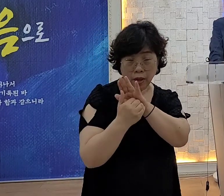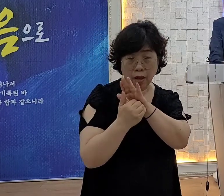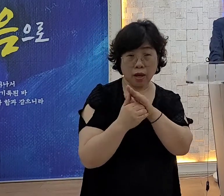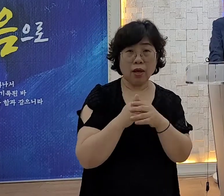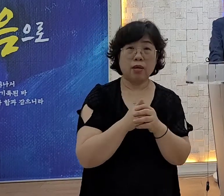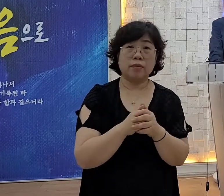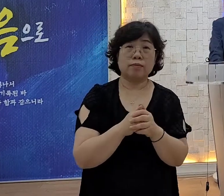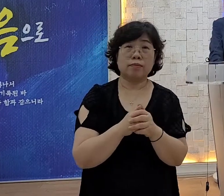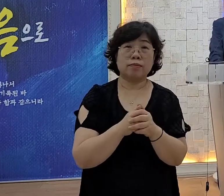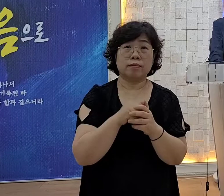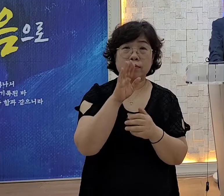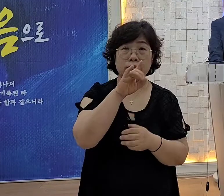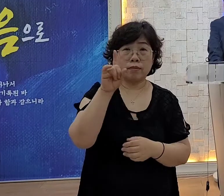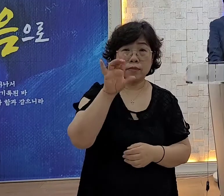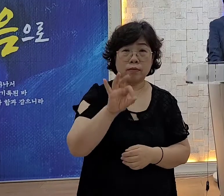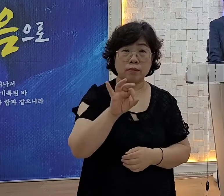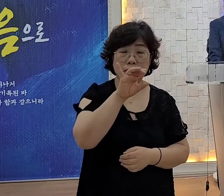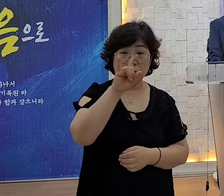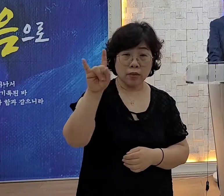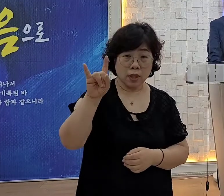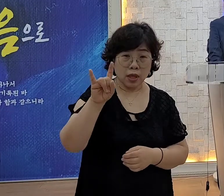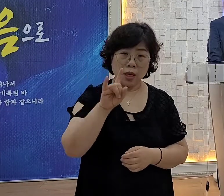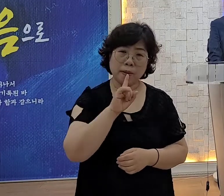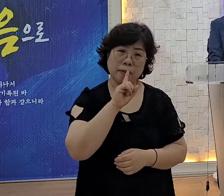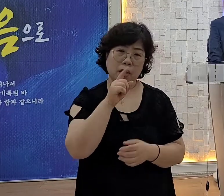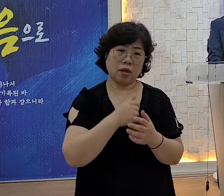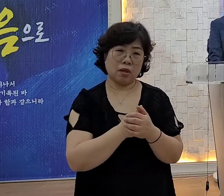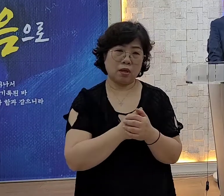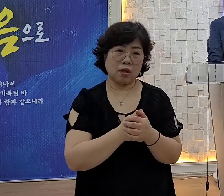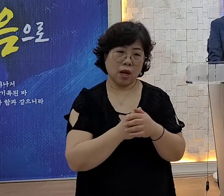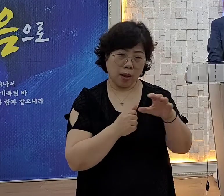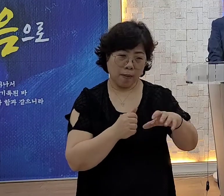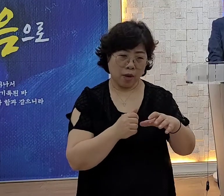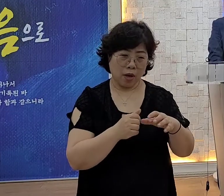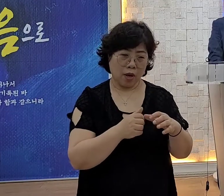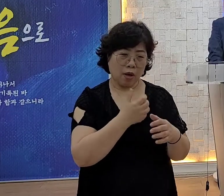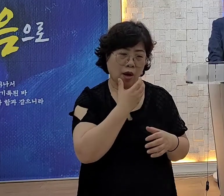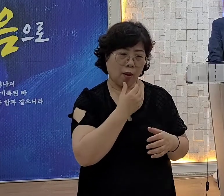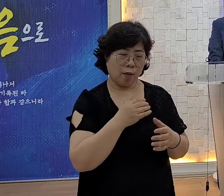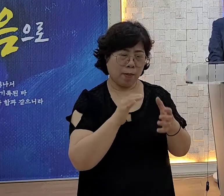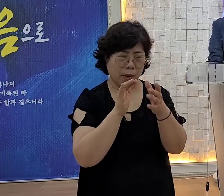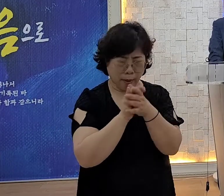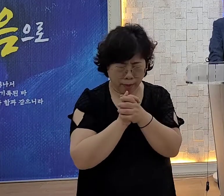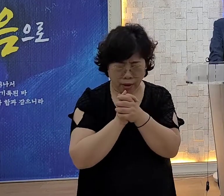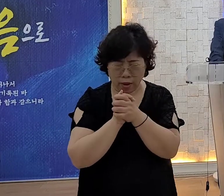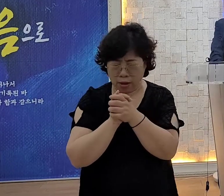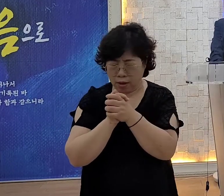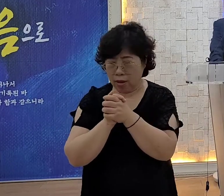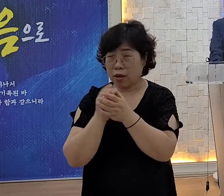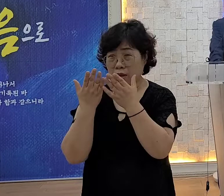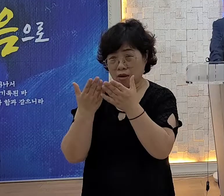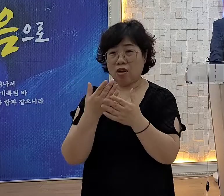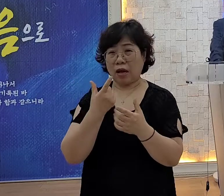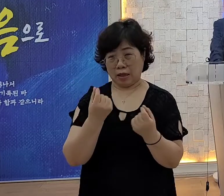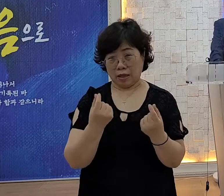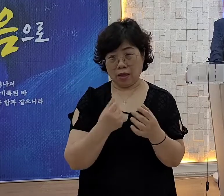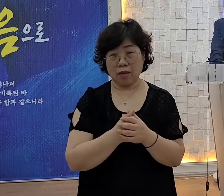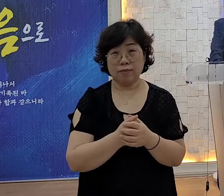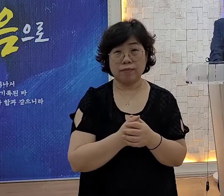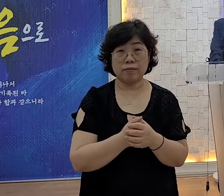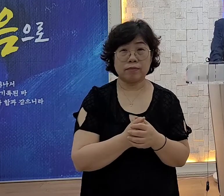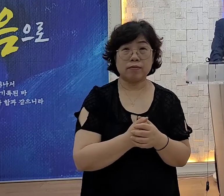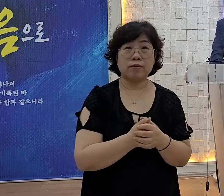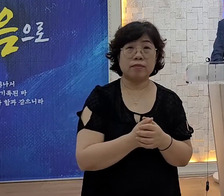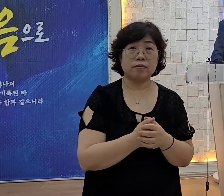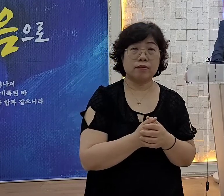이 방패라는 말씀에는 아마 아브라함이 아멘 했을 것 같아요. 무슨 말이냐면, 여러분, 15장 앞에